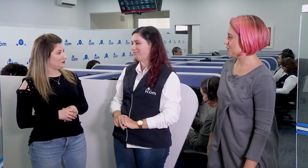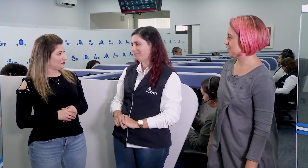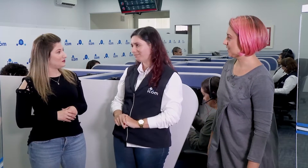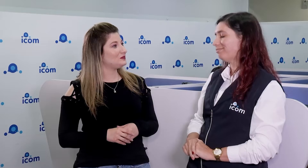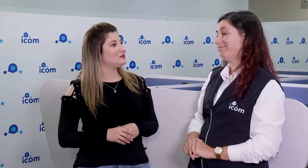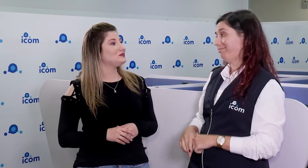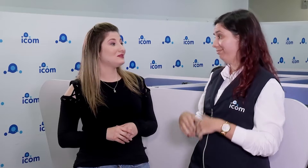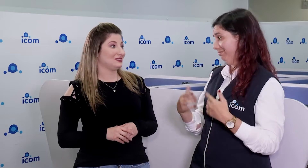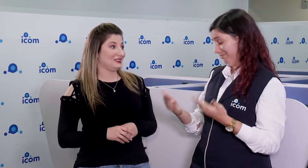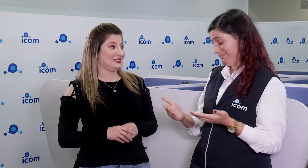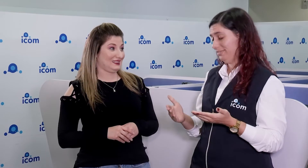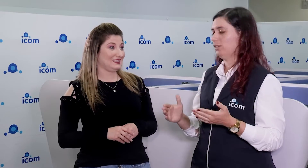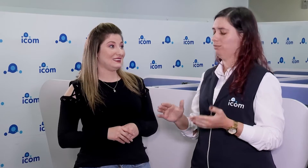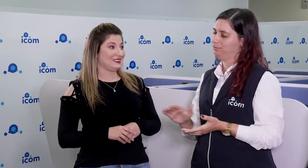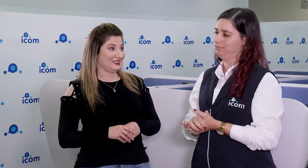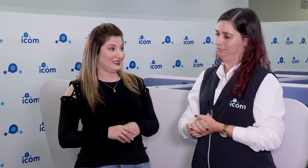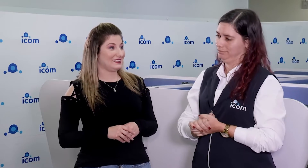funciona? Bom,